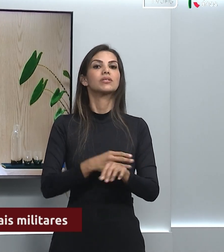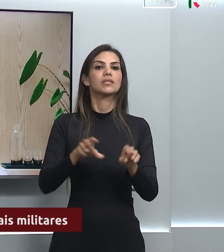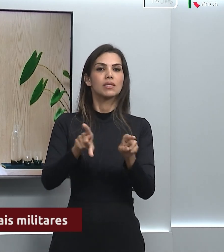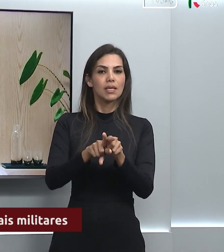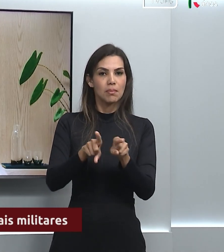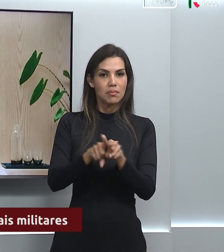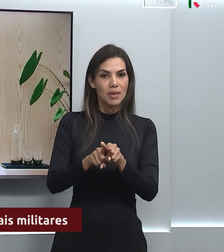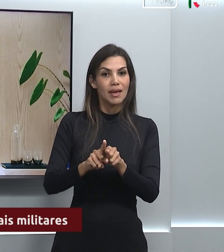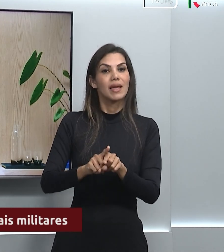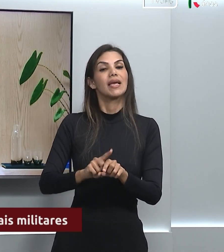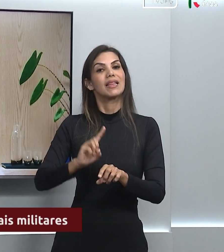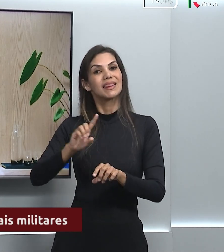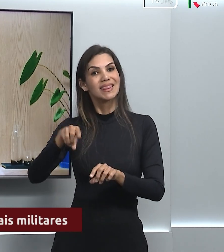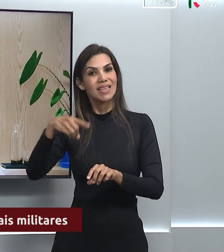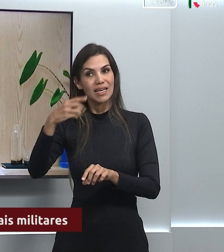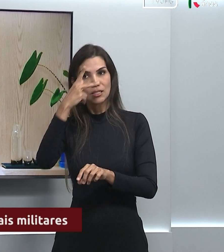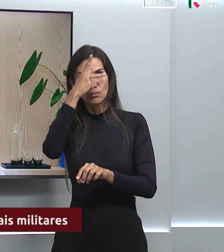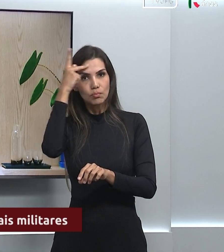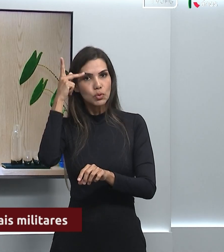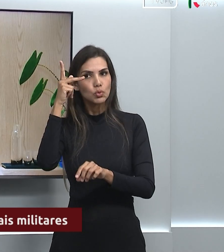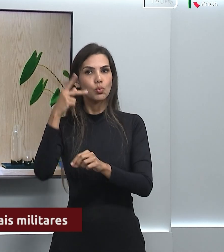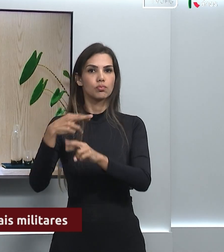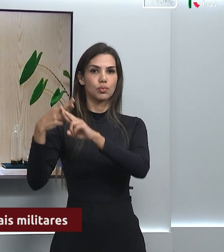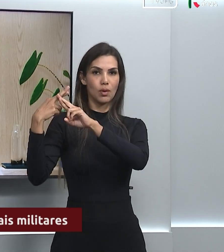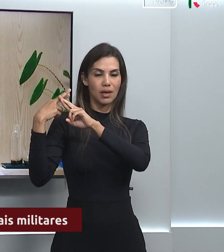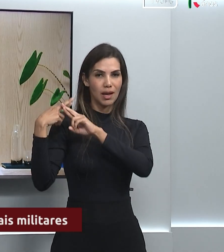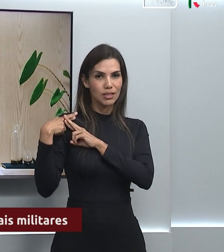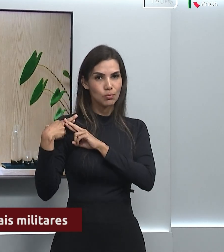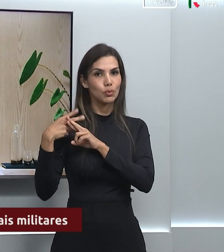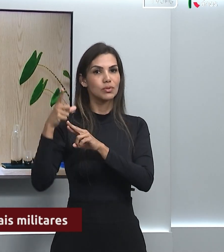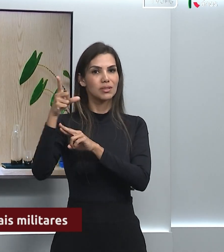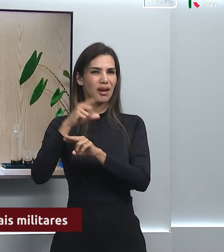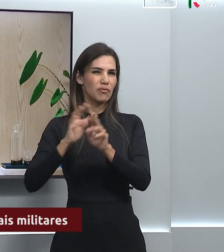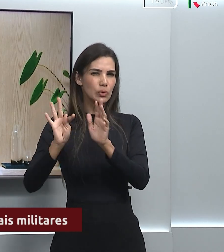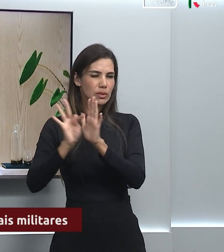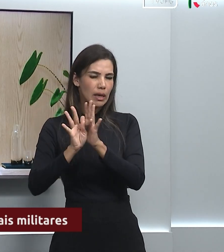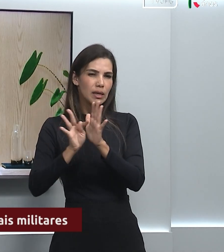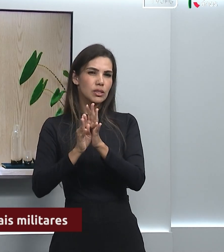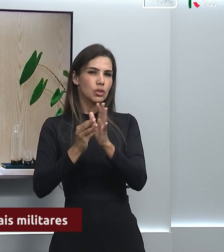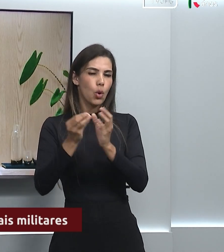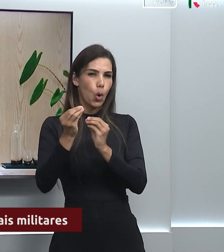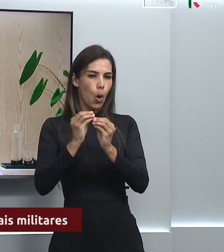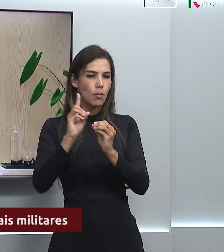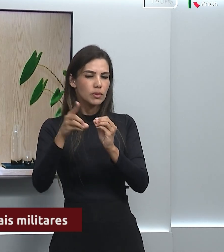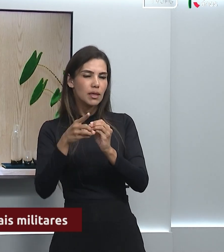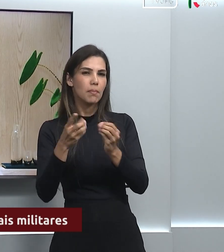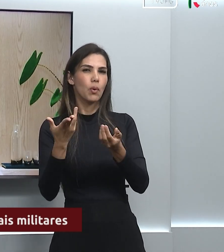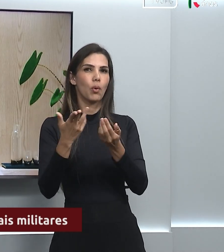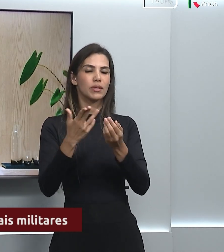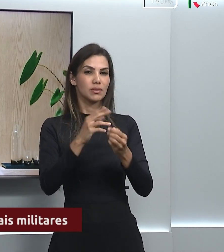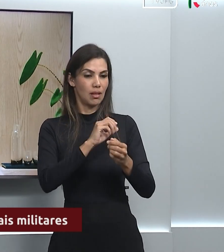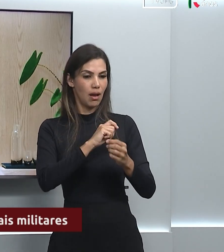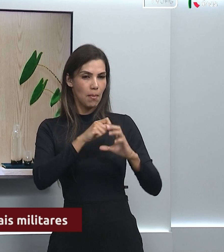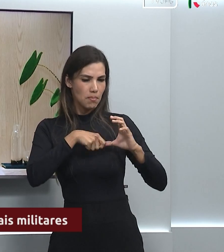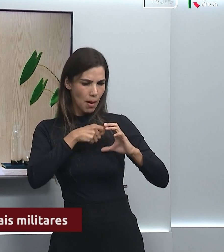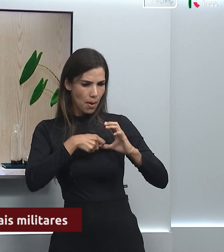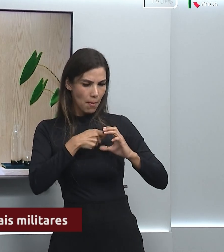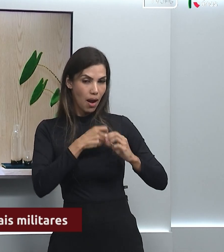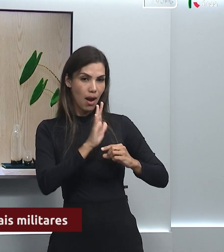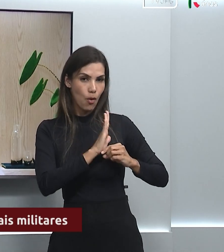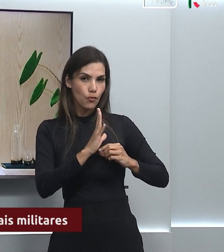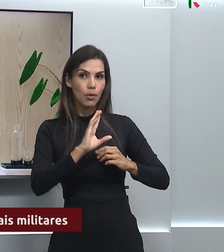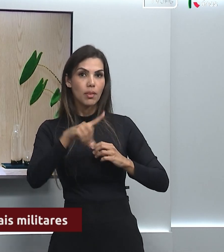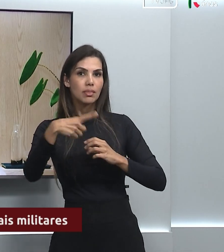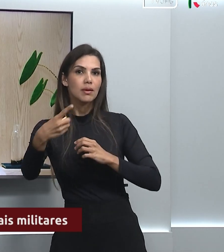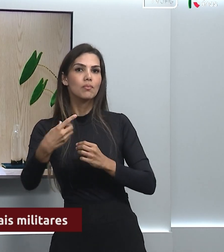profissionais que utilizarão as imagens, e essa é a grande preocupação da polícia, como que essa imagem será tratada, para que isso